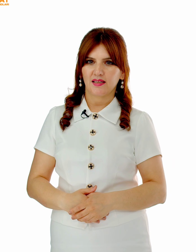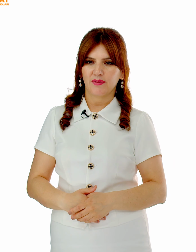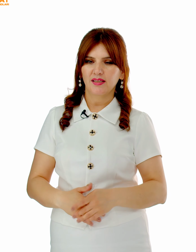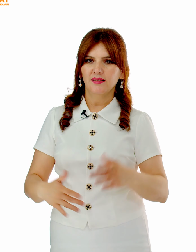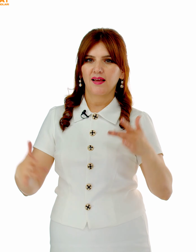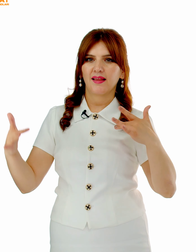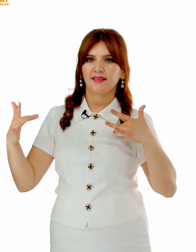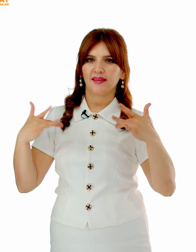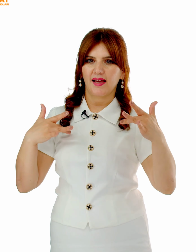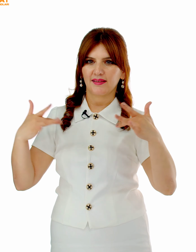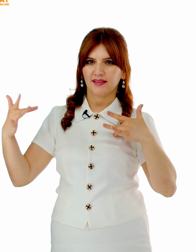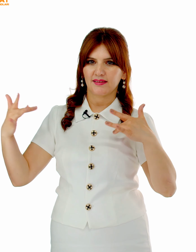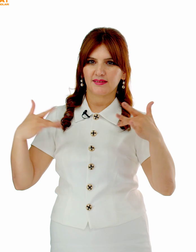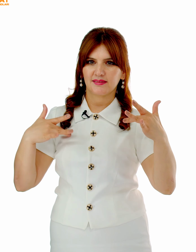Qaytaraman, teatr.